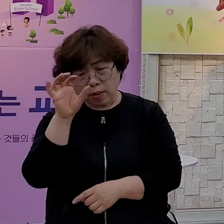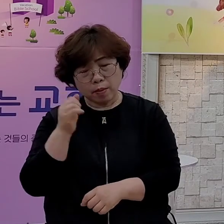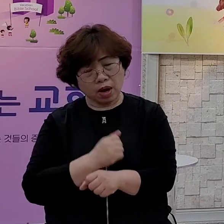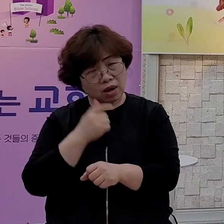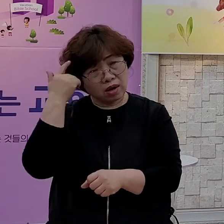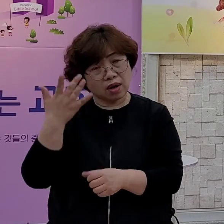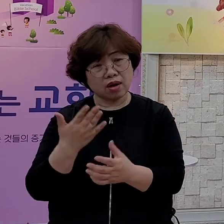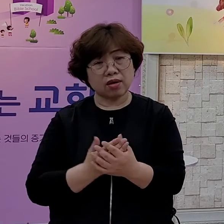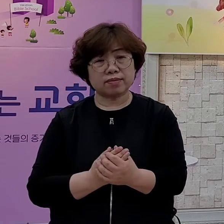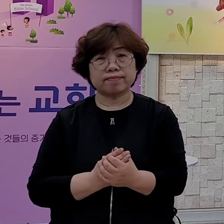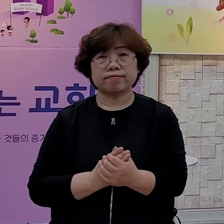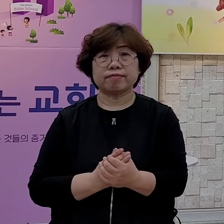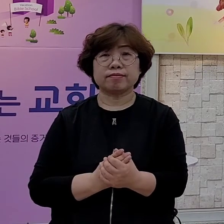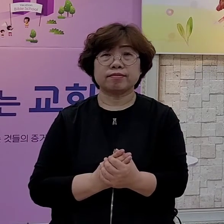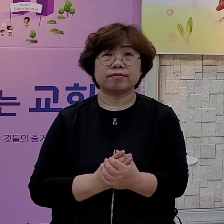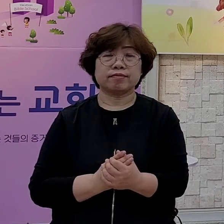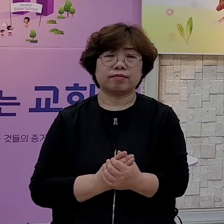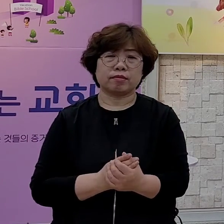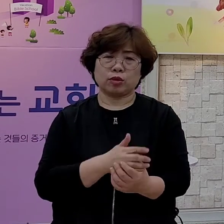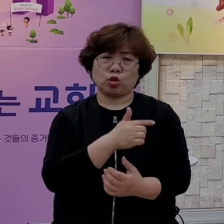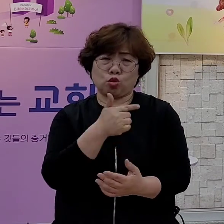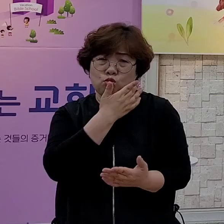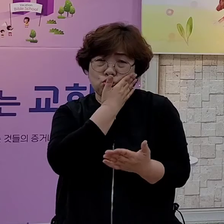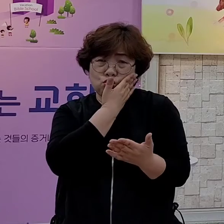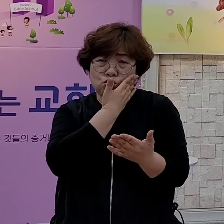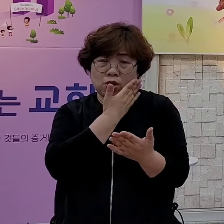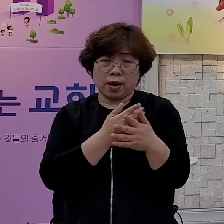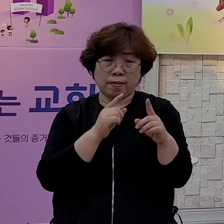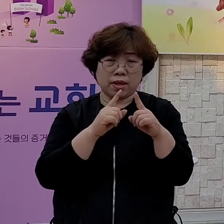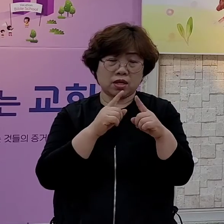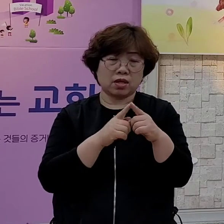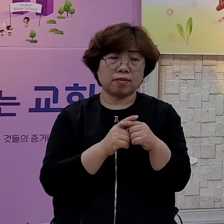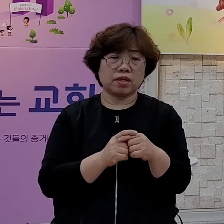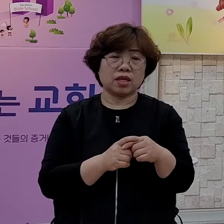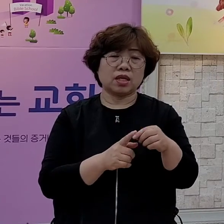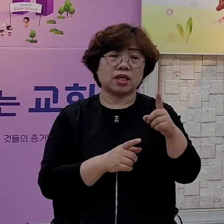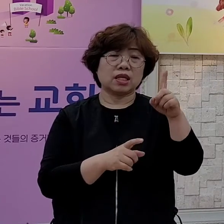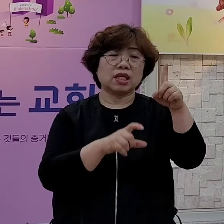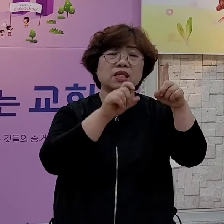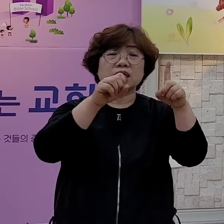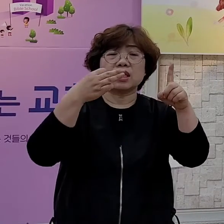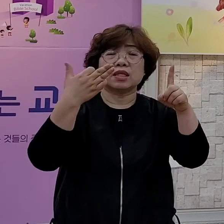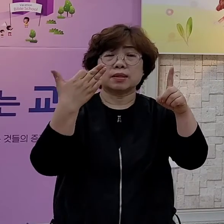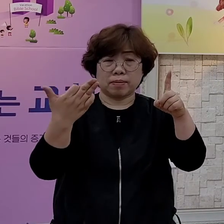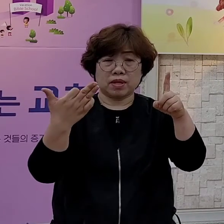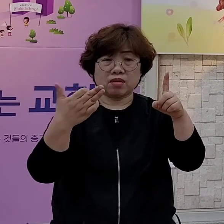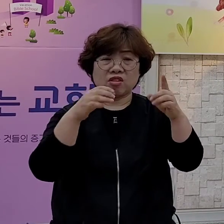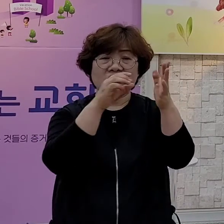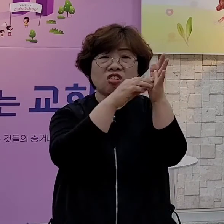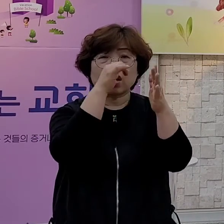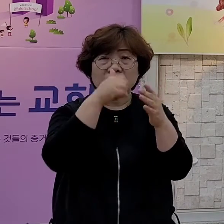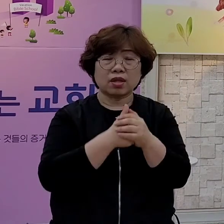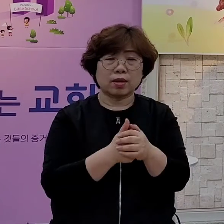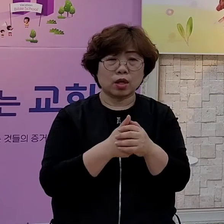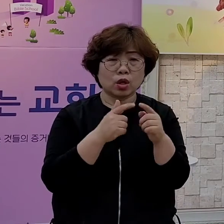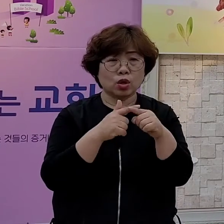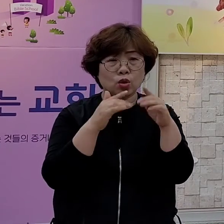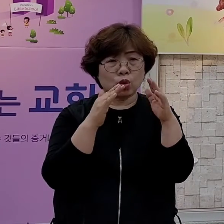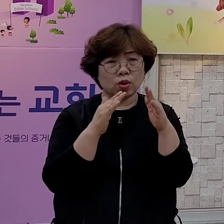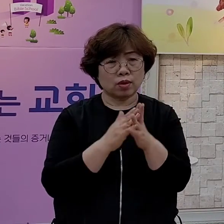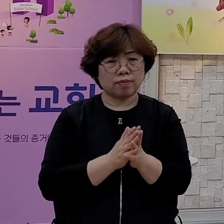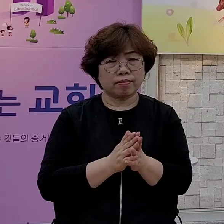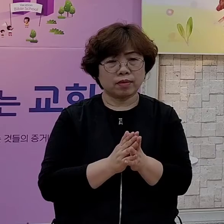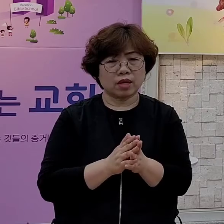보시면 너무나도 중요한 원리를 우리에게 오늘 가르쳐 주고 있어요. 왜 제가 말씀. 교회 가면 왜 말씀. 아니,